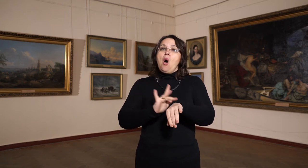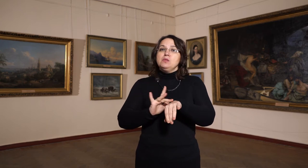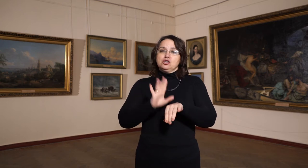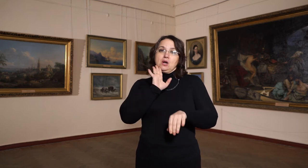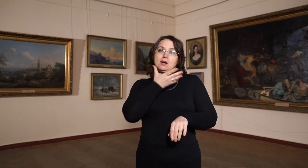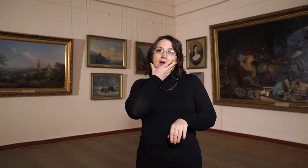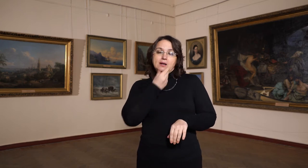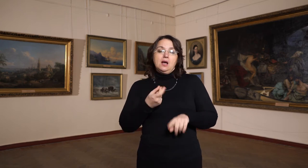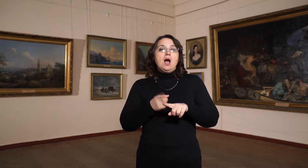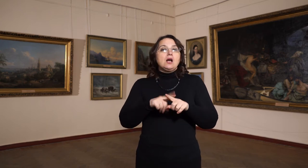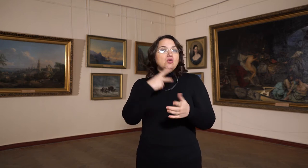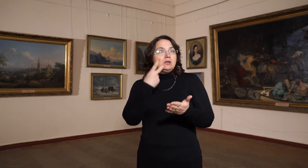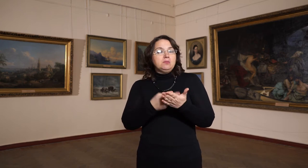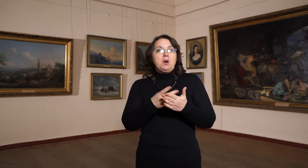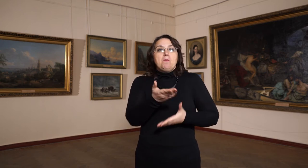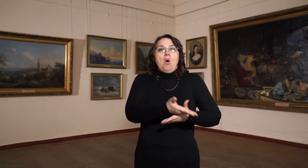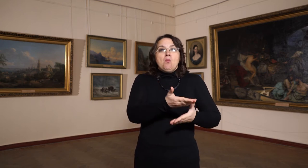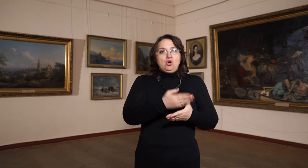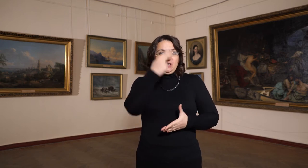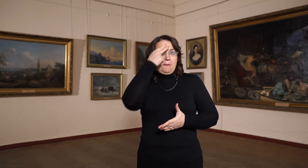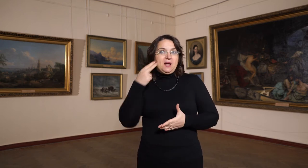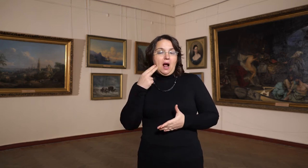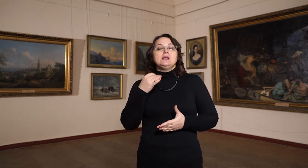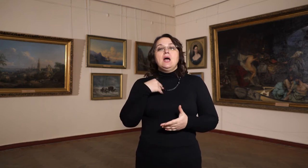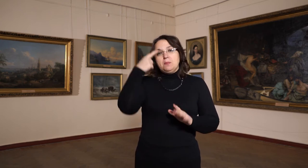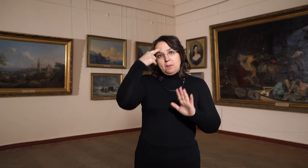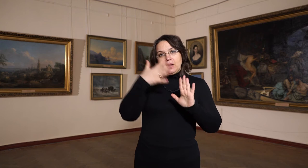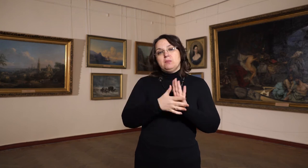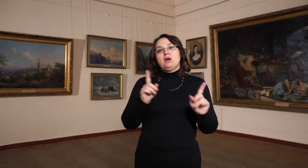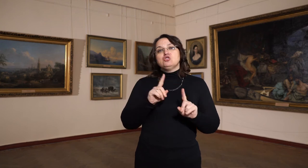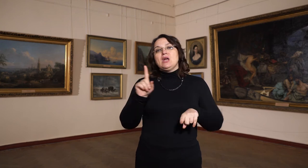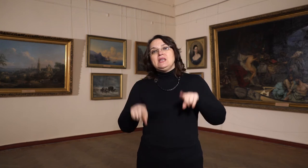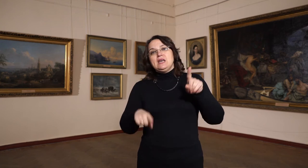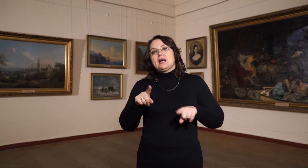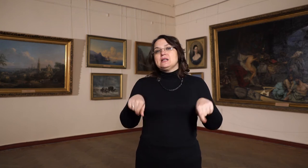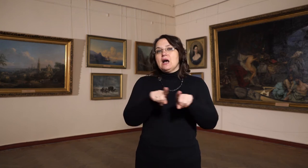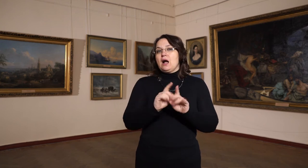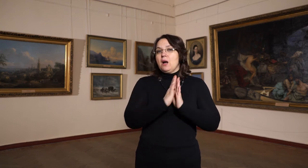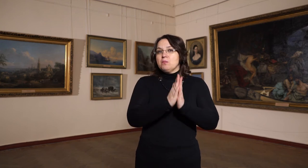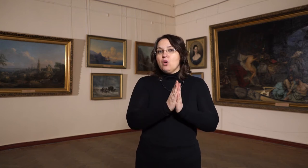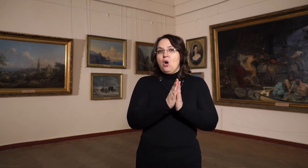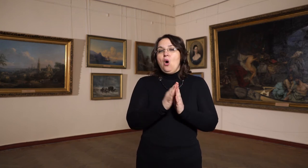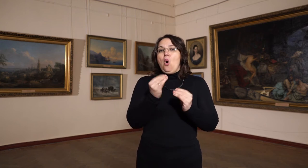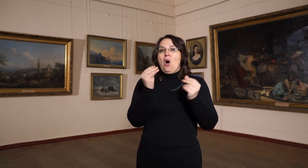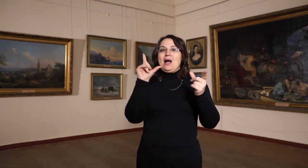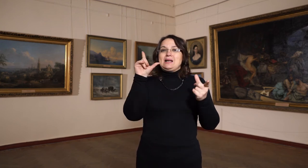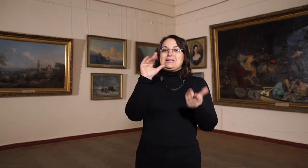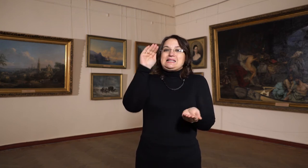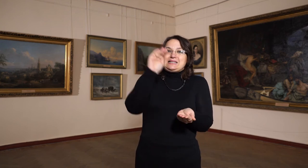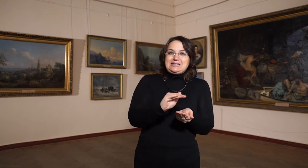которую демонстрирует помощник пирата. И мы понимаем, что некоторая такая просьба о скидке на этот живой лот,